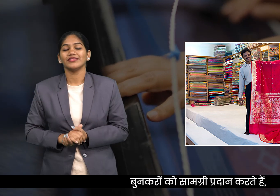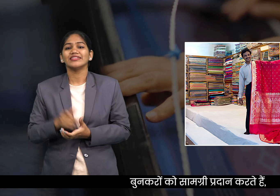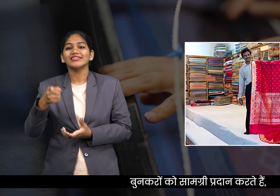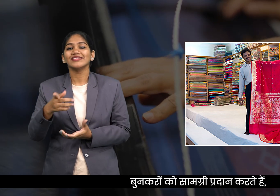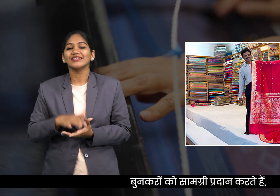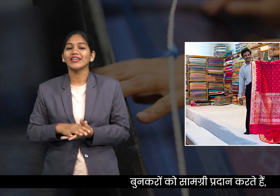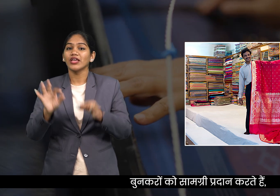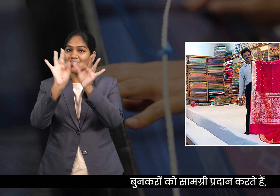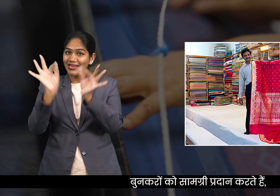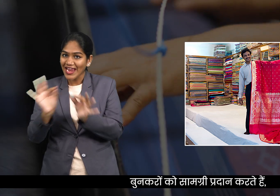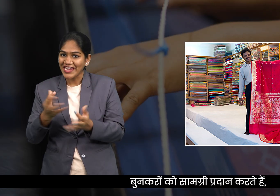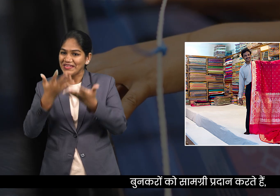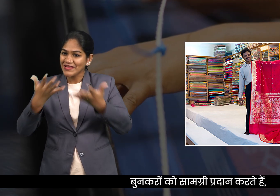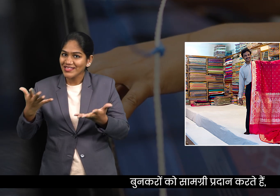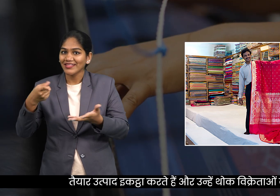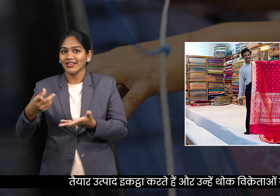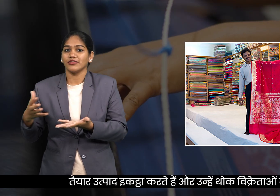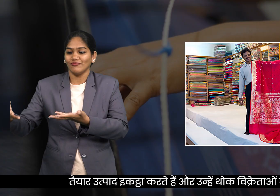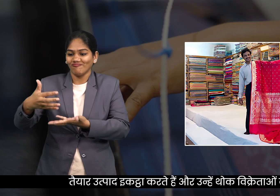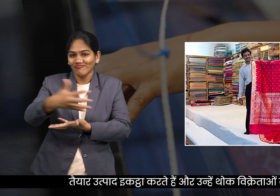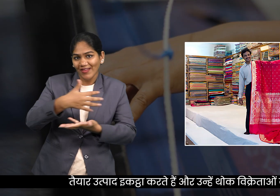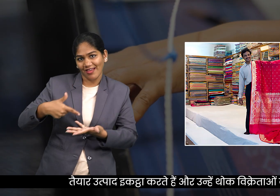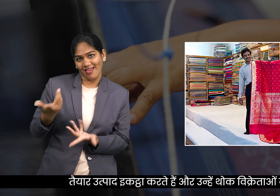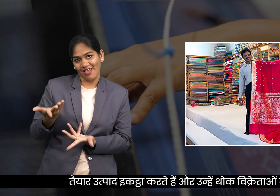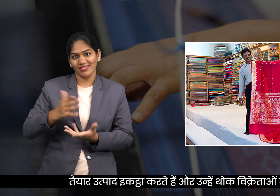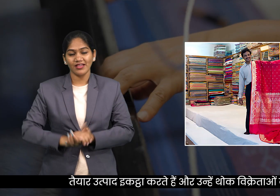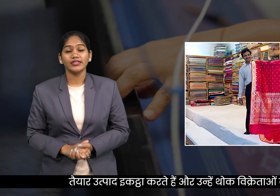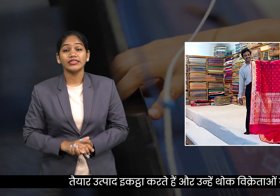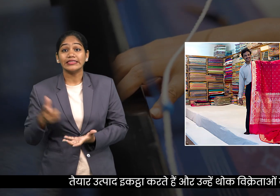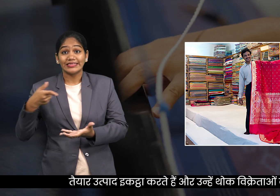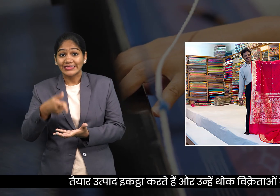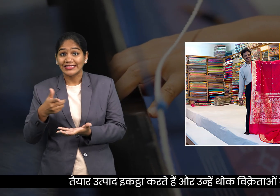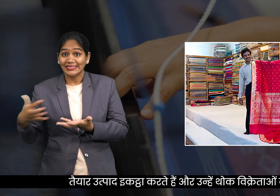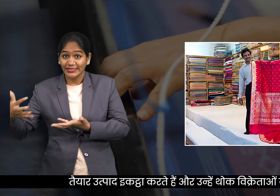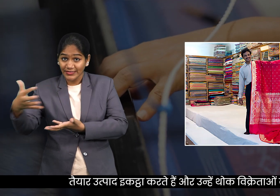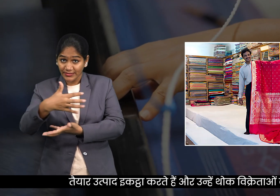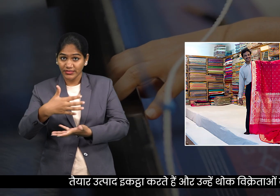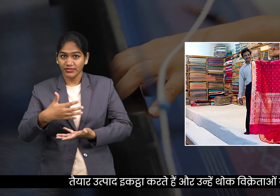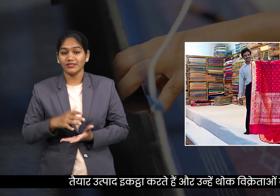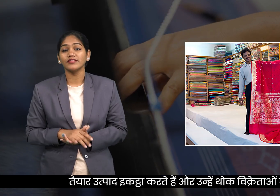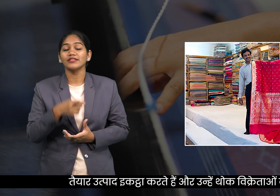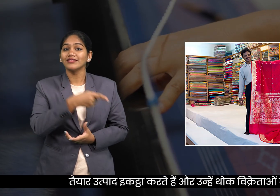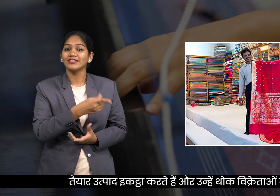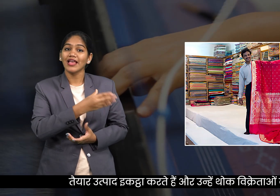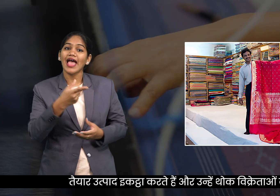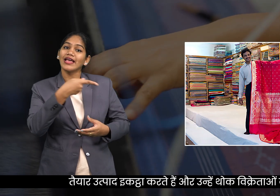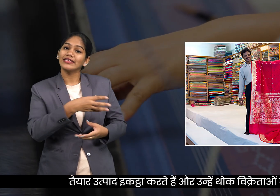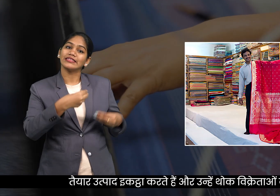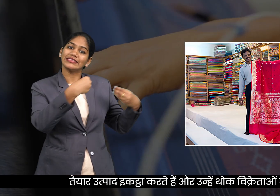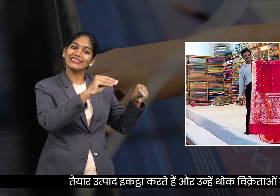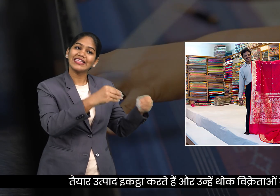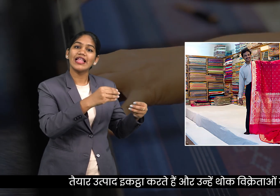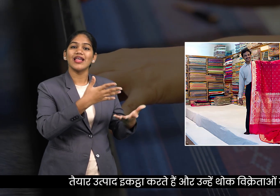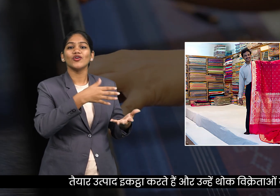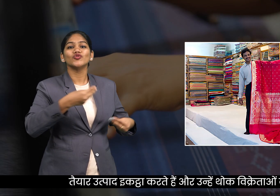बुनकरों को सामग्री प्रदान करते हैं, तैयार उत्पाद इकट्ठा करते हैं और उन्हें थोक विक्रेताओं को